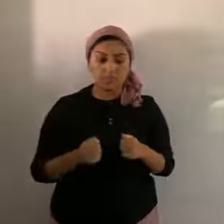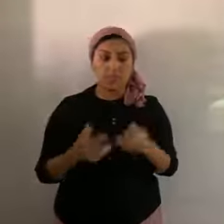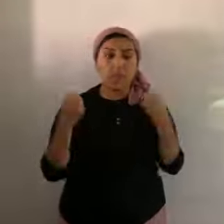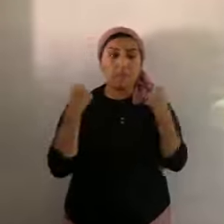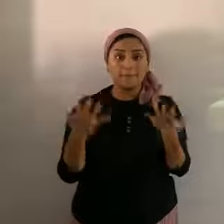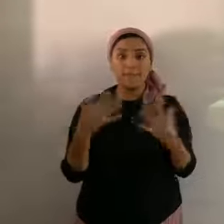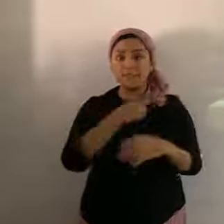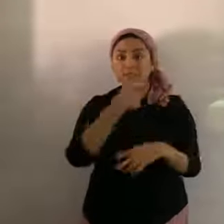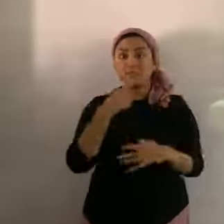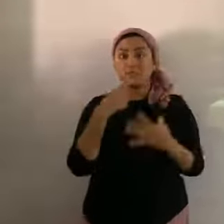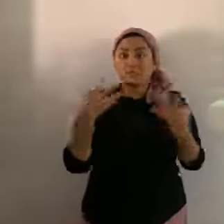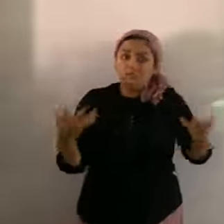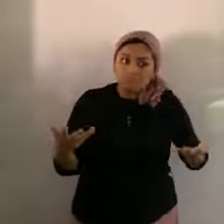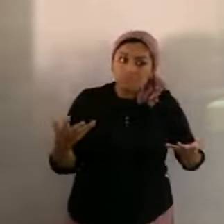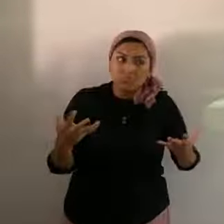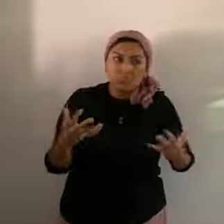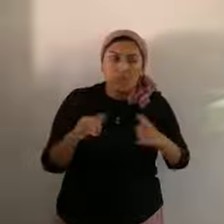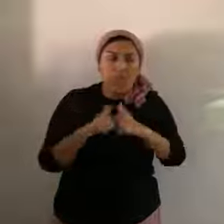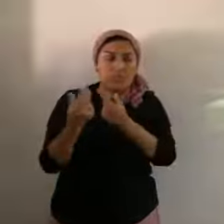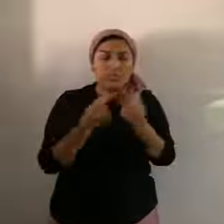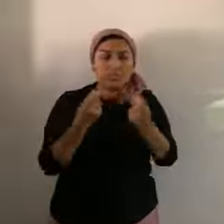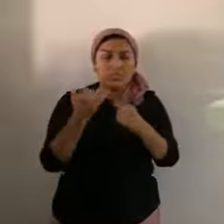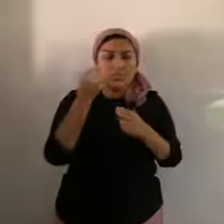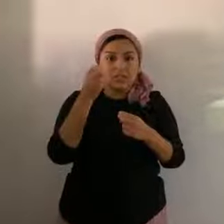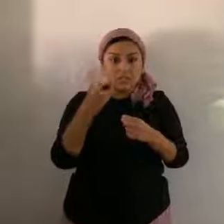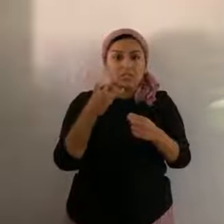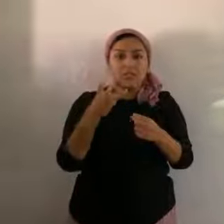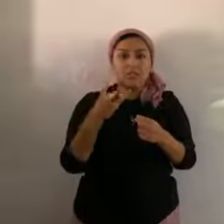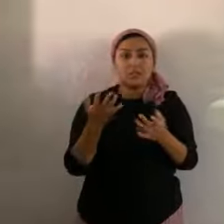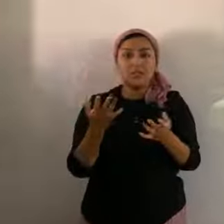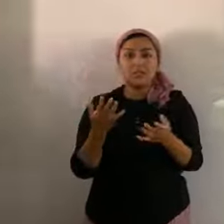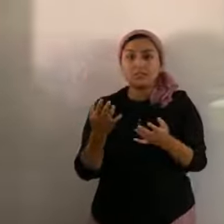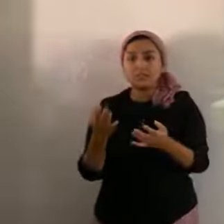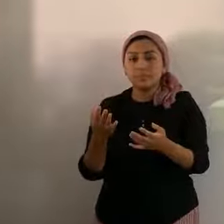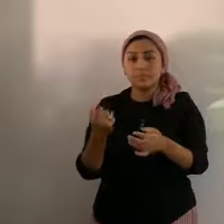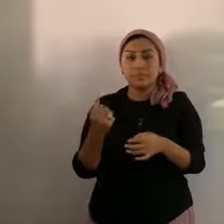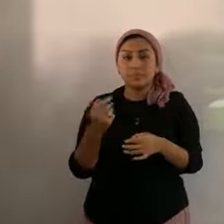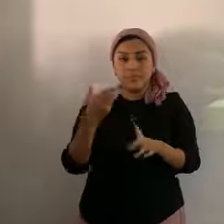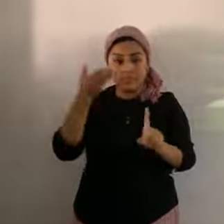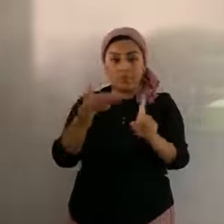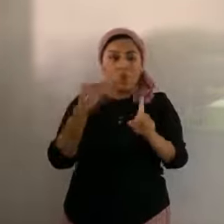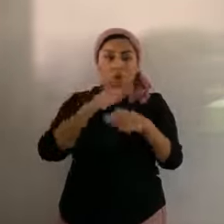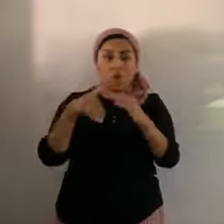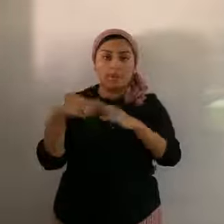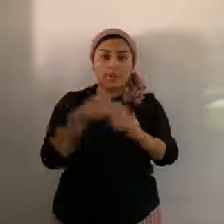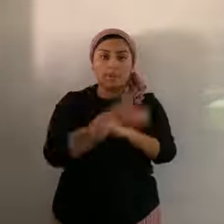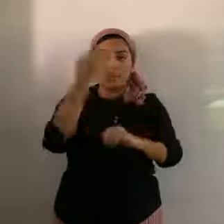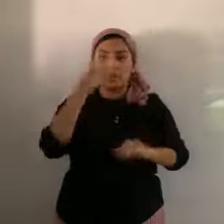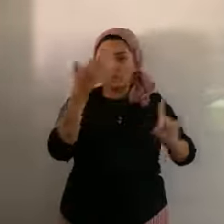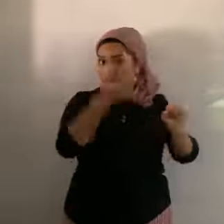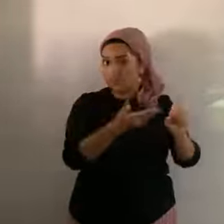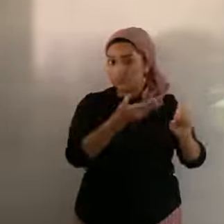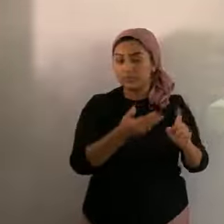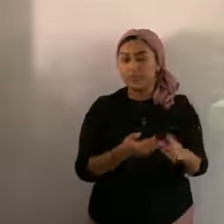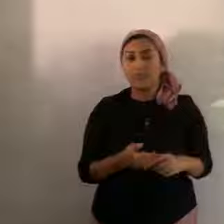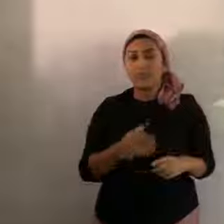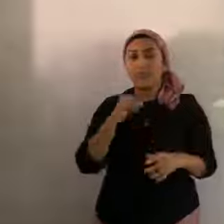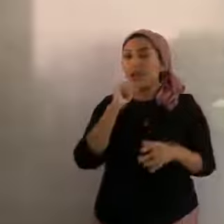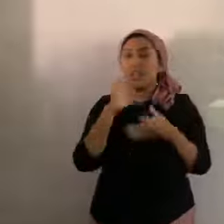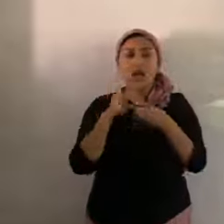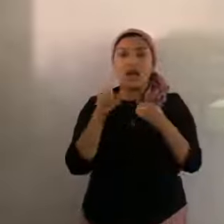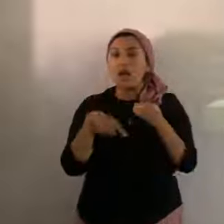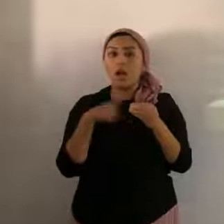muchos han dicho, bueno, pero qué manera de actuar de Yahshua, y eso es una irreverencia, es una blasfemia, porque Él es el Todopoderoso. No se trata